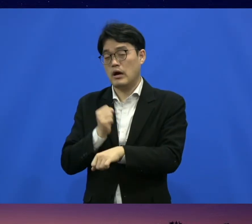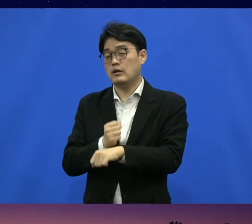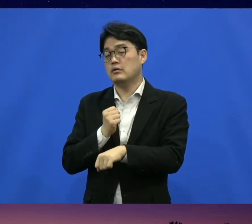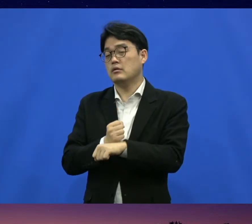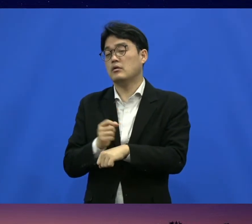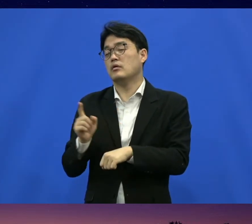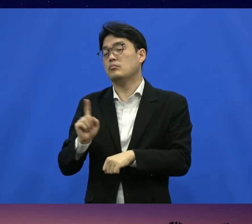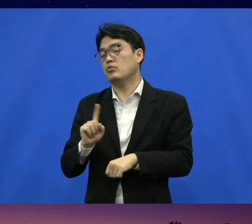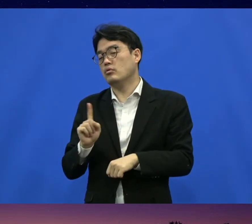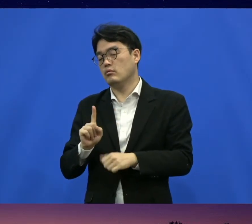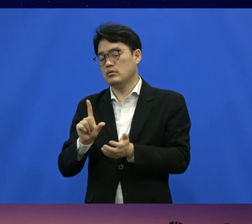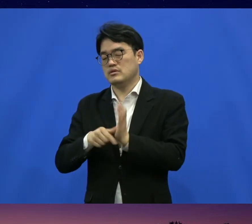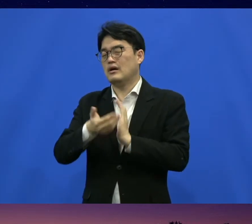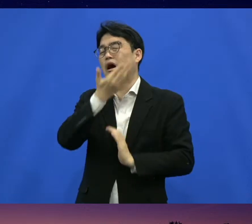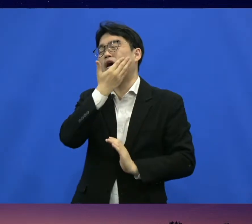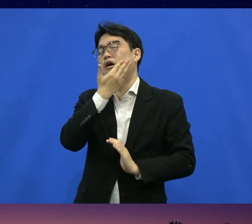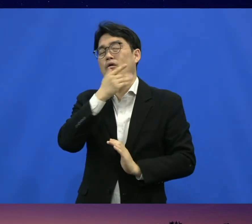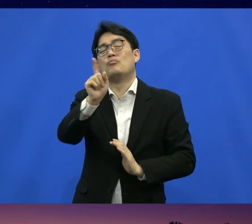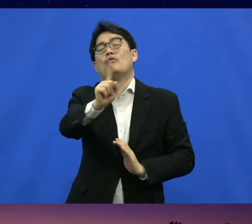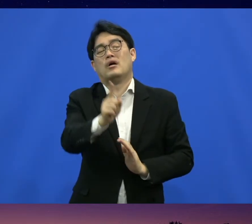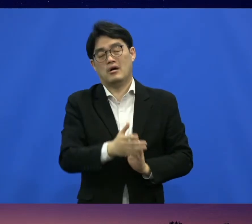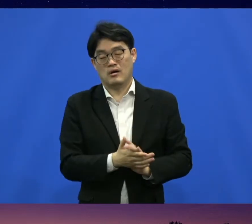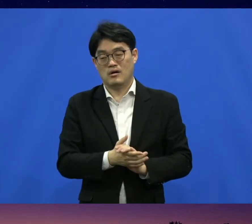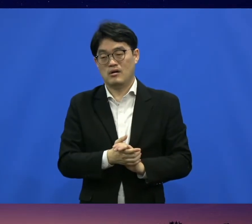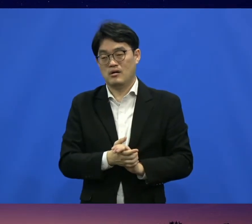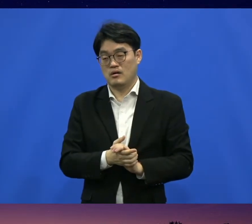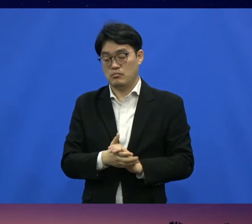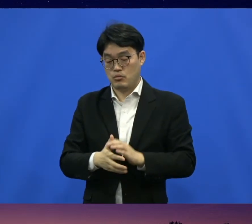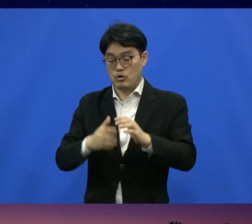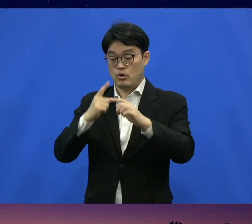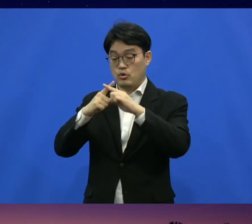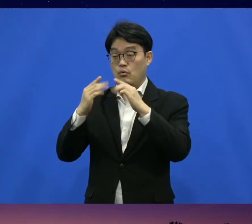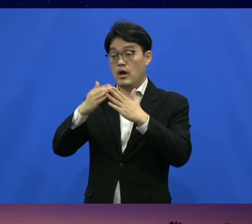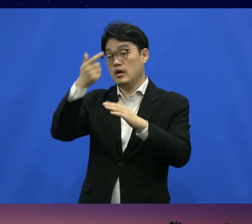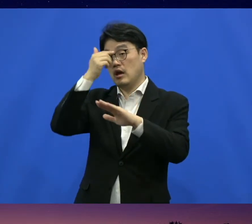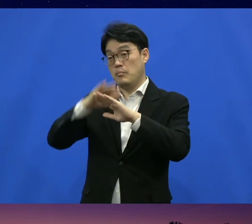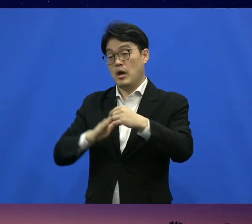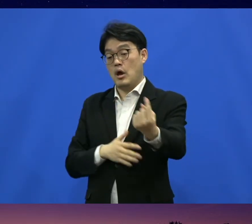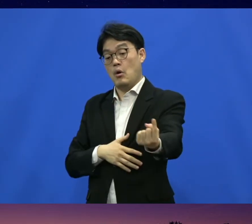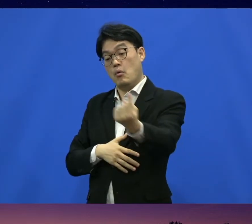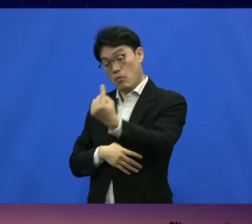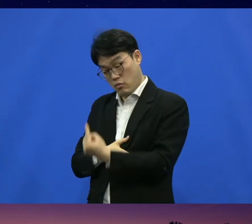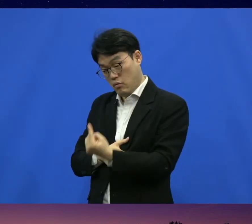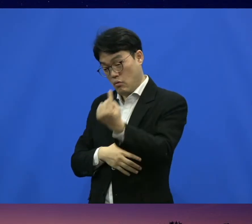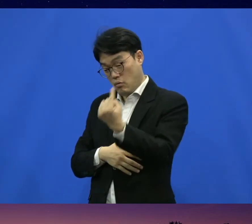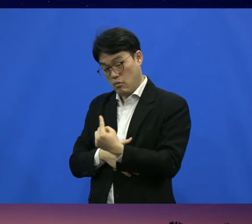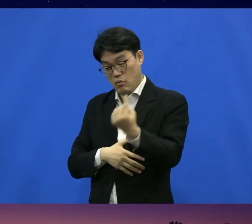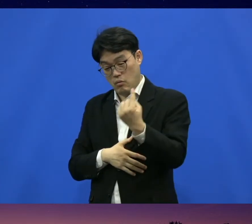인터넷 시대에 온라인이 생기고 편리주의에 한번 익숙해지니까 돌아오기 힘들어지고,